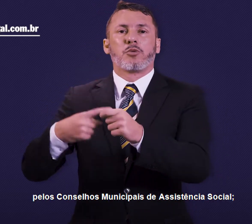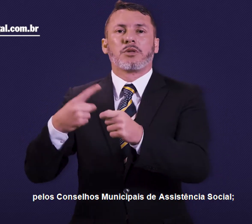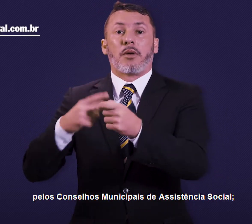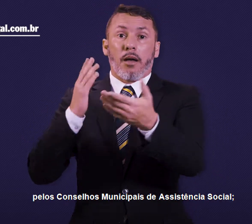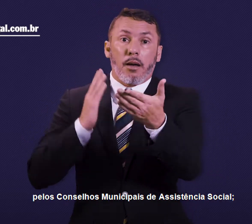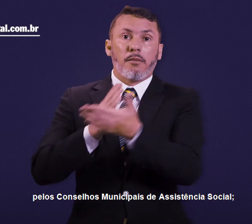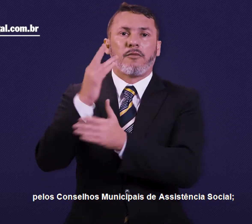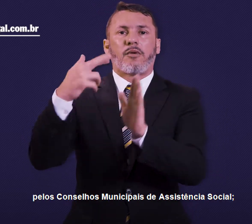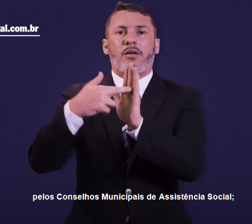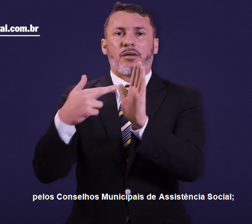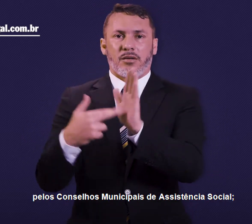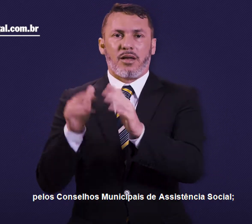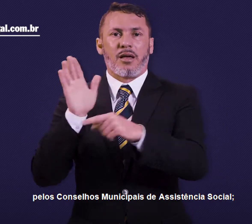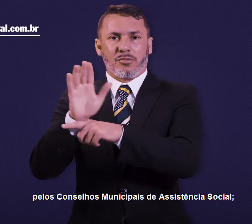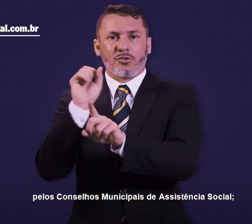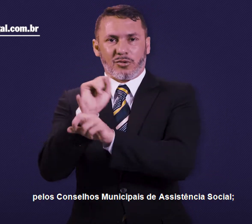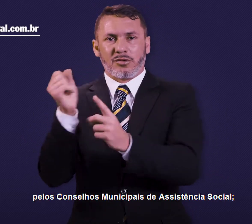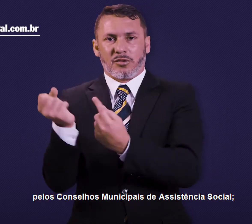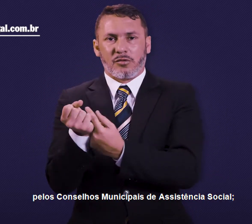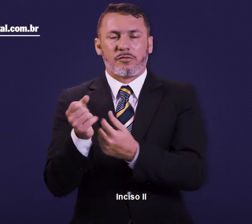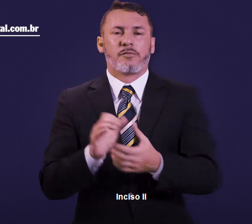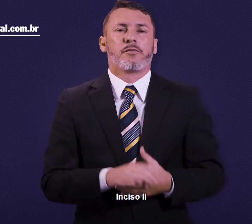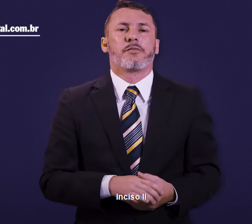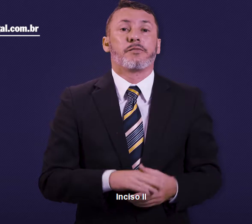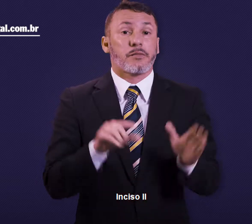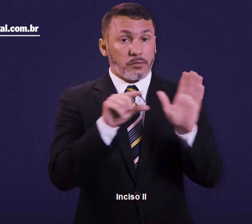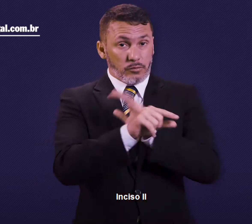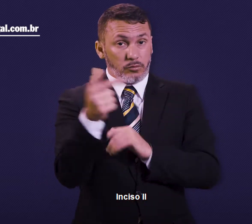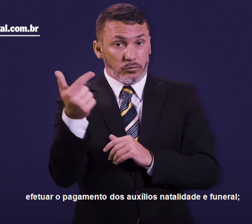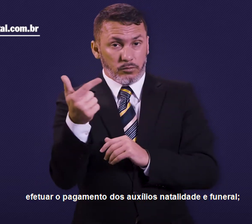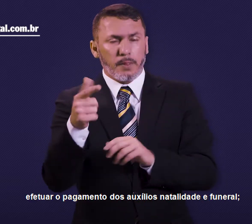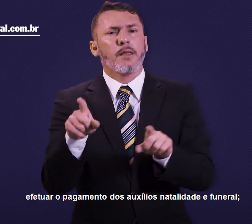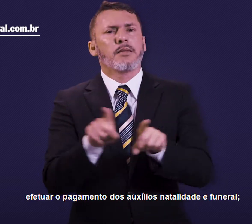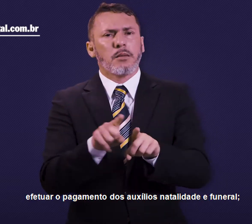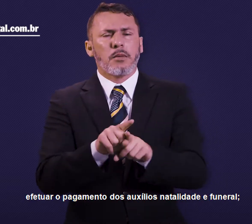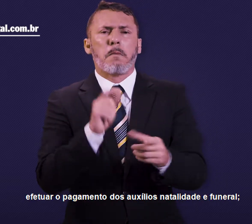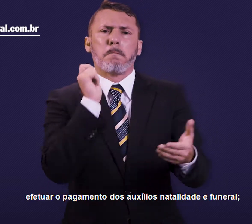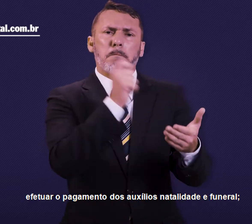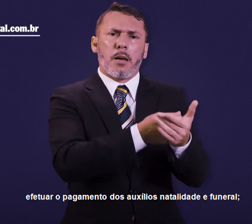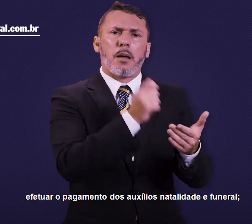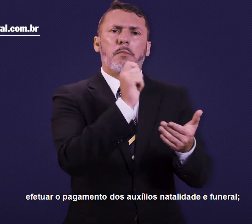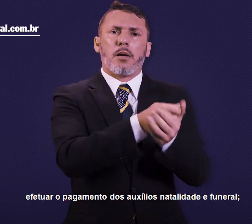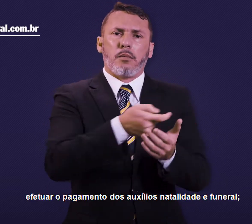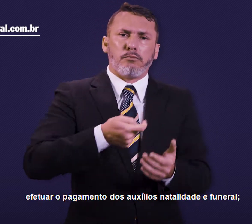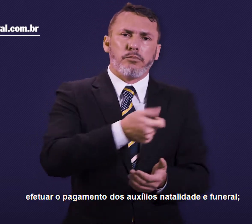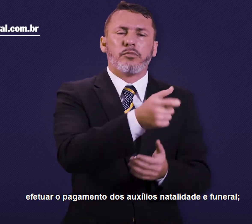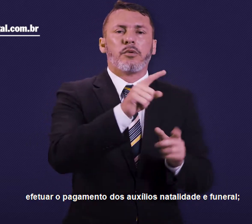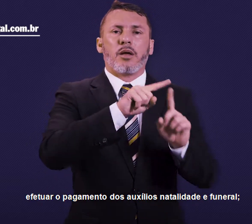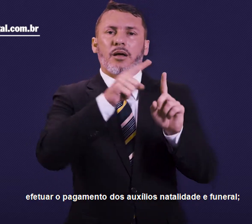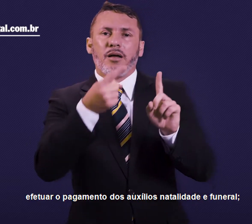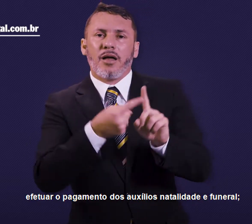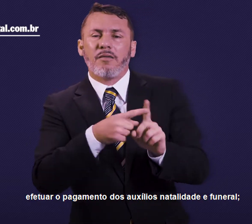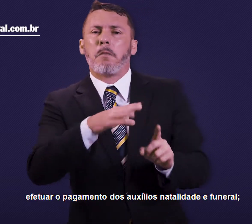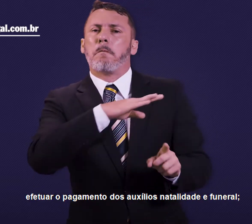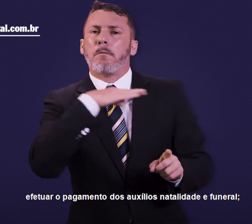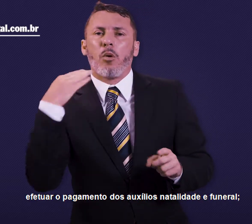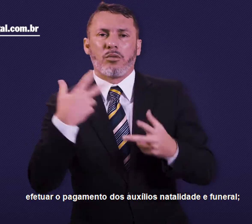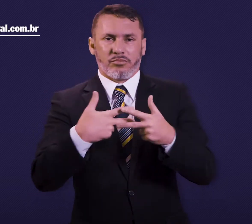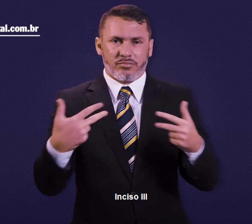Conselhos Municipais de Assistência Social. Inciso 2. Efetuar o pagamento dos auxílios natalidade e funeral.